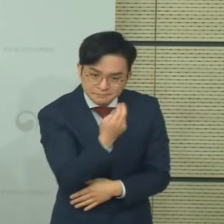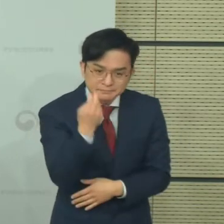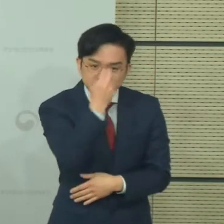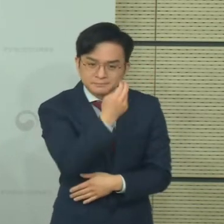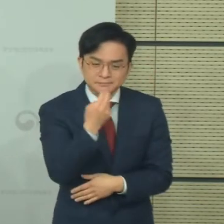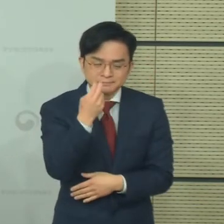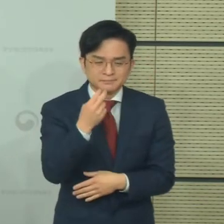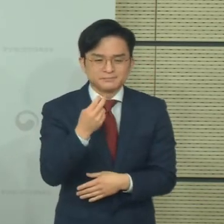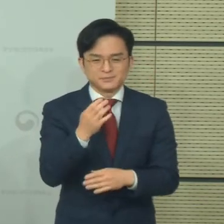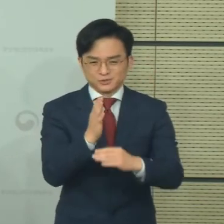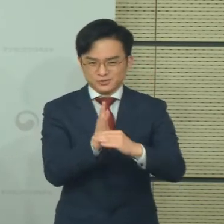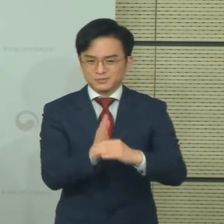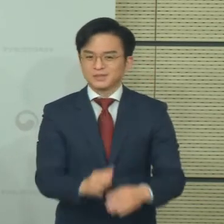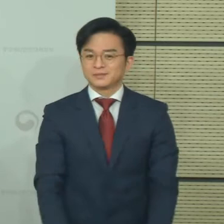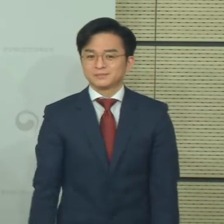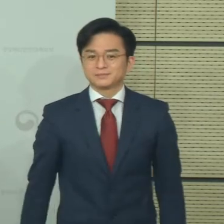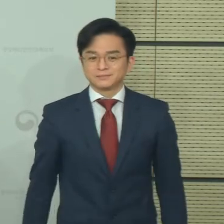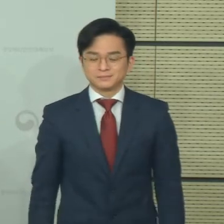있는 그런 상황입니다.